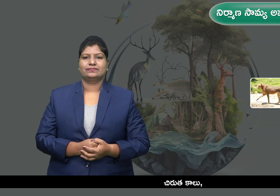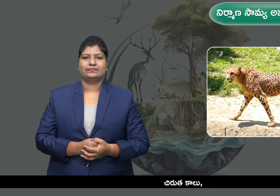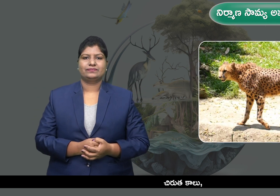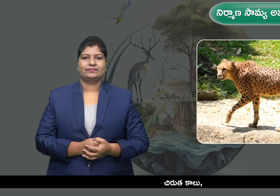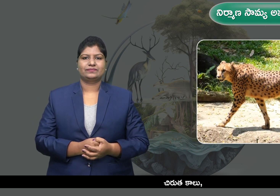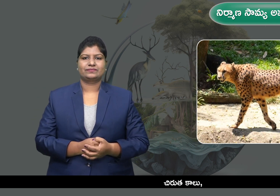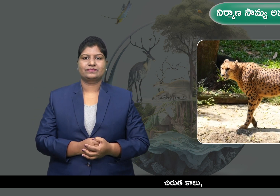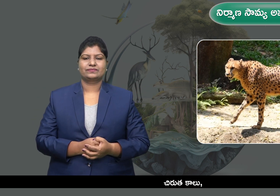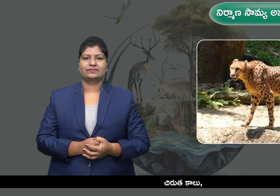చిరుతకాలు,